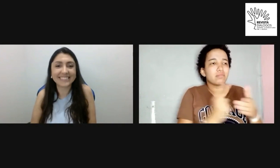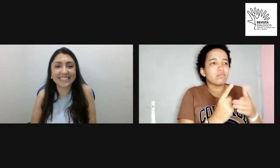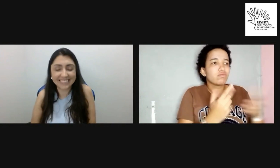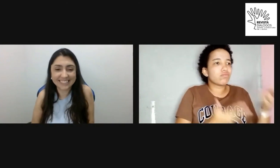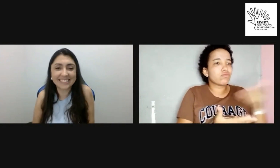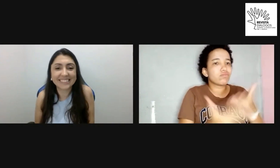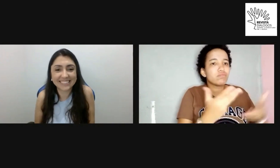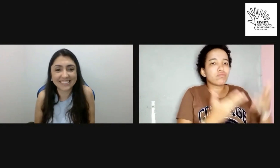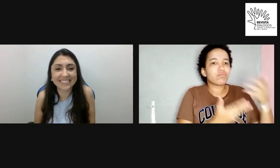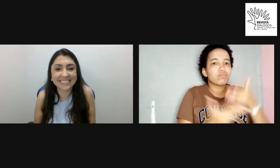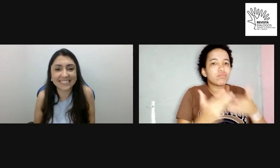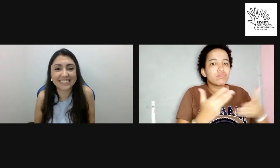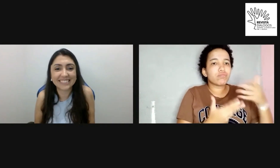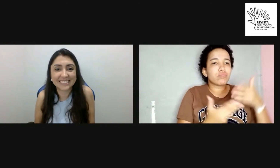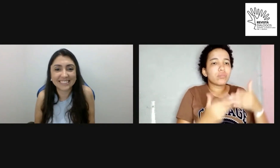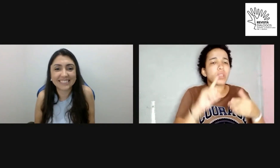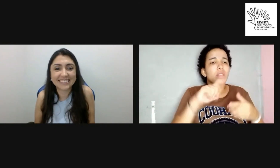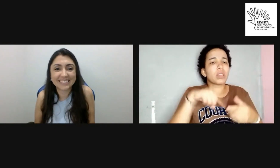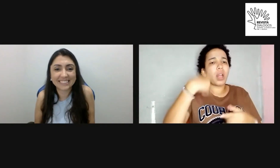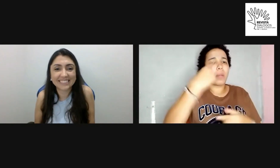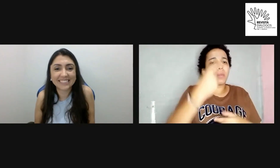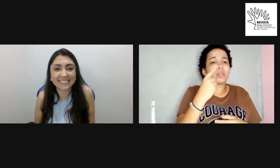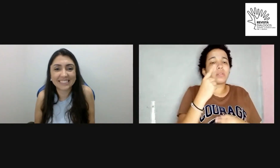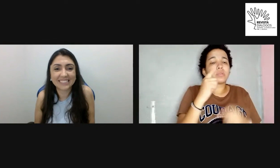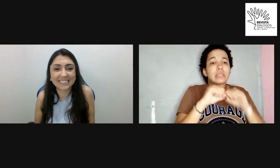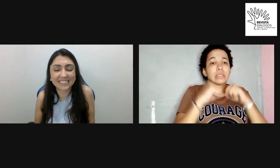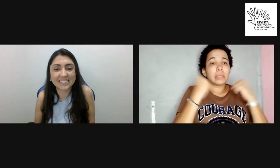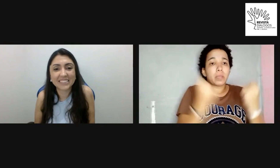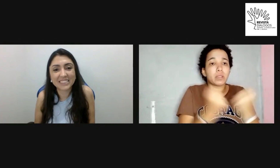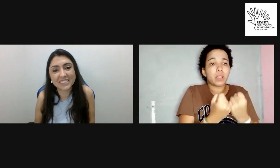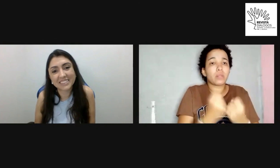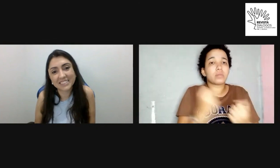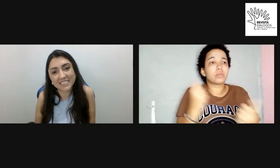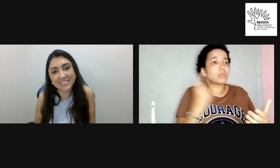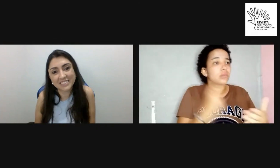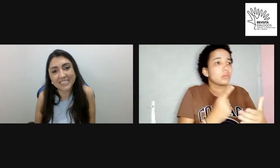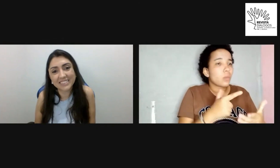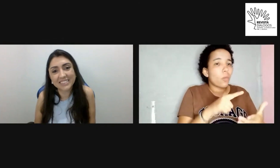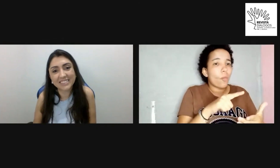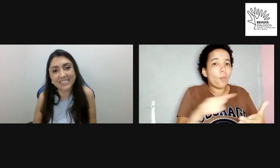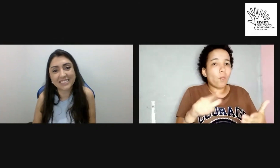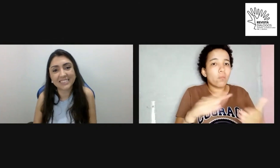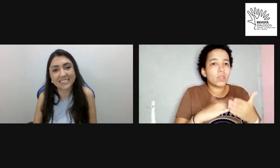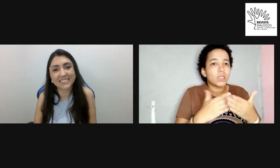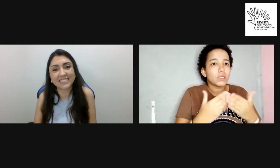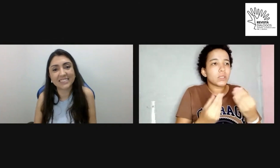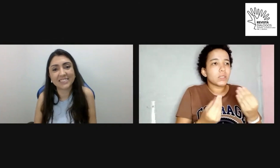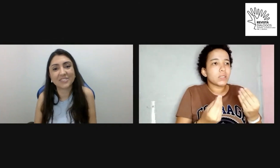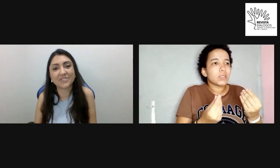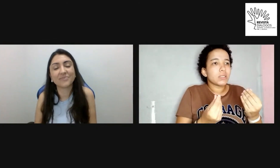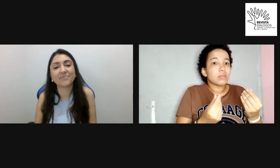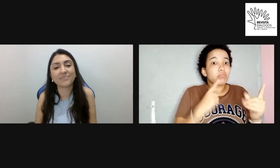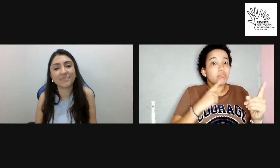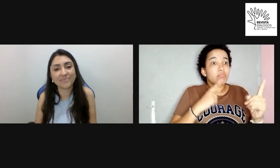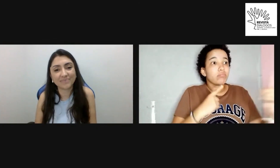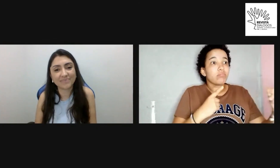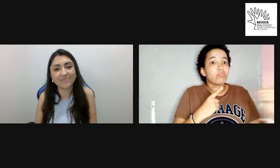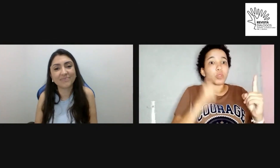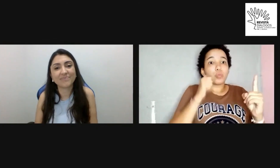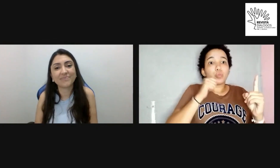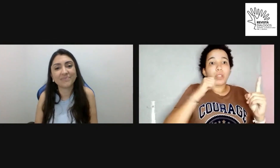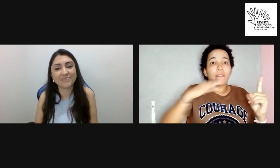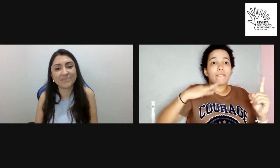minha, quase não interagia. Mas depois eu participei de um seminário. Quando cheguei lá, não